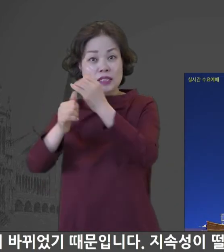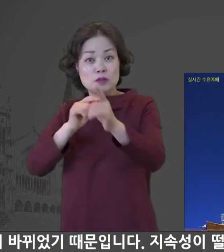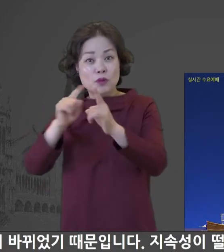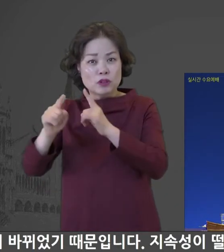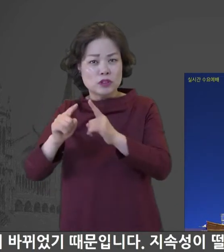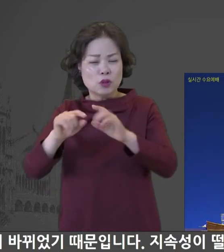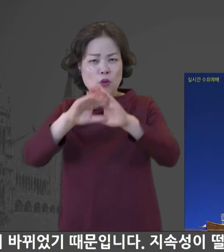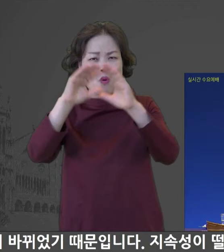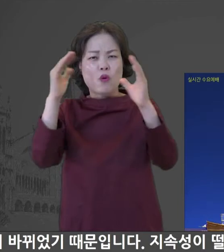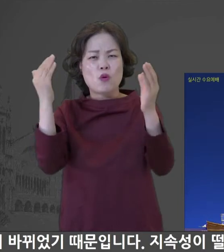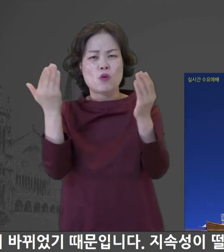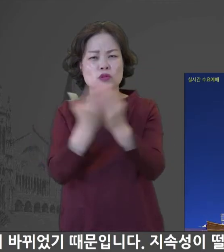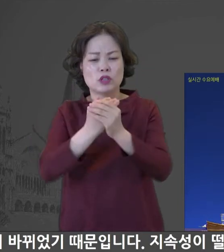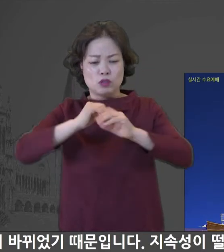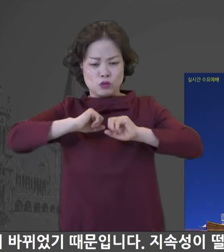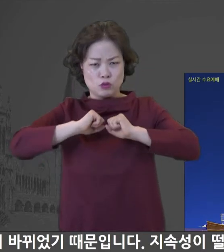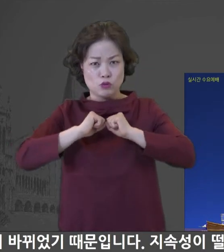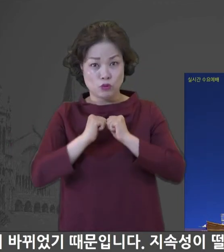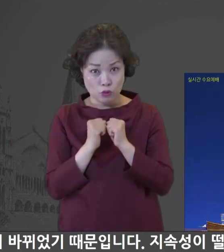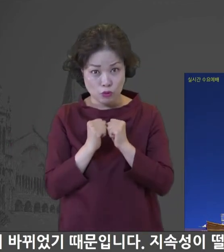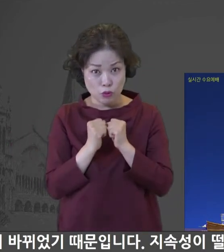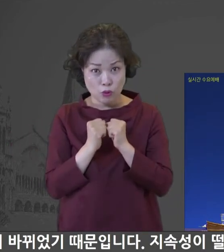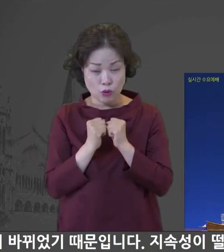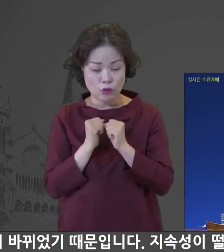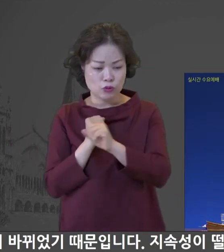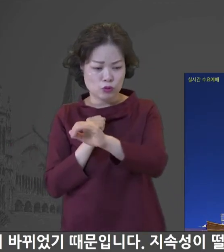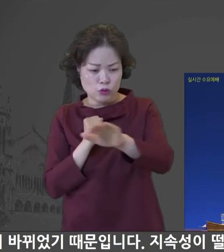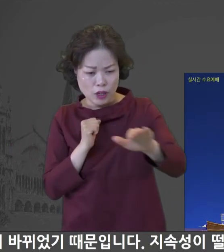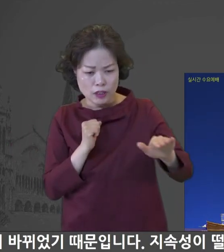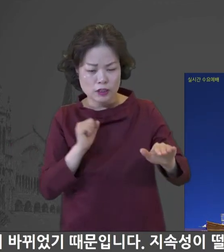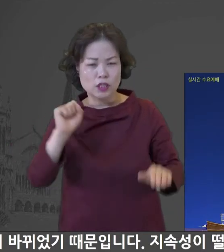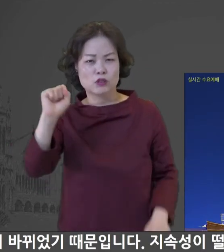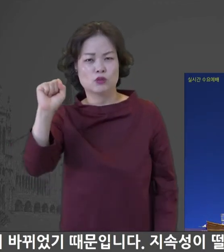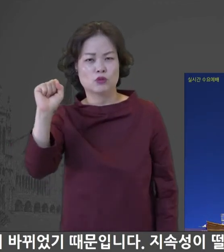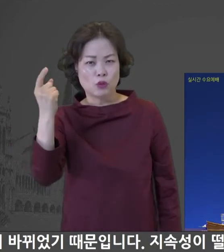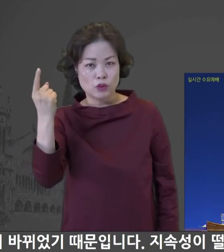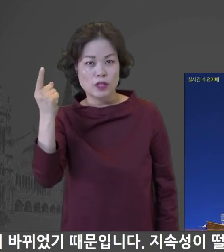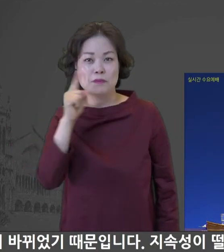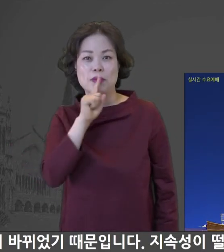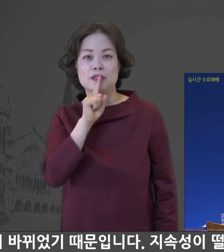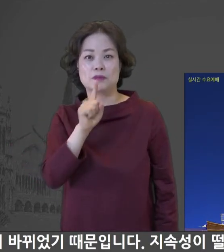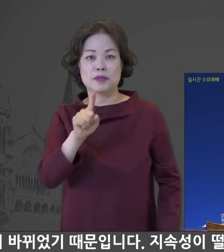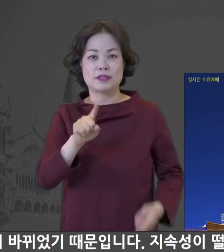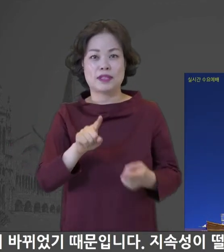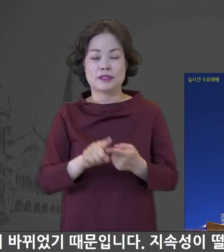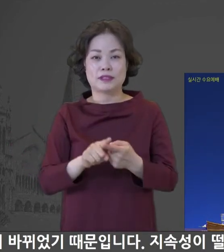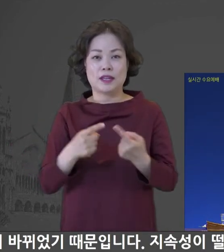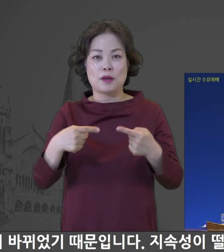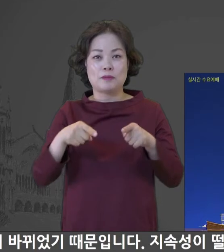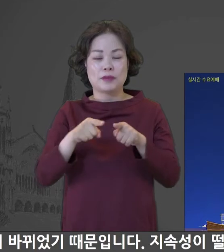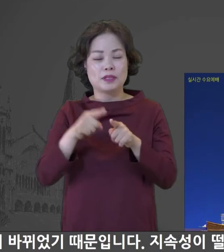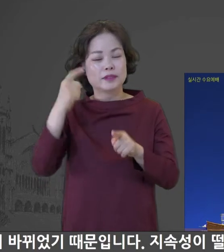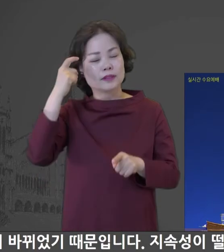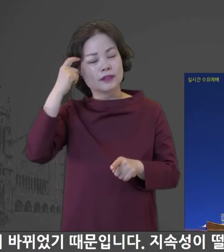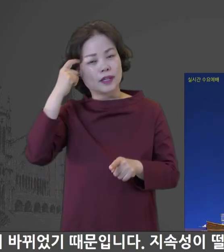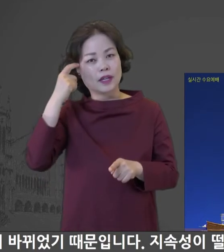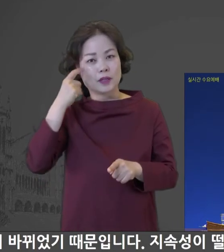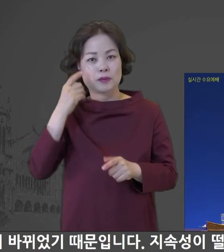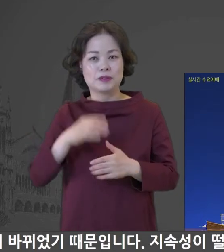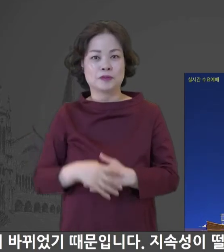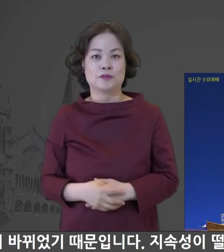말씀에 온전히 순종하게끔 하는, 우리에게 그러한 동기부여를 하는 그런 말씀에 대해서 함께 나누어 보도록